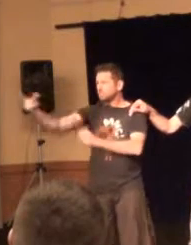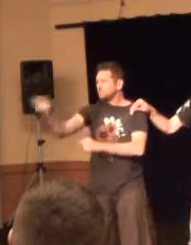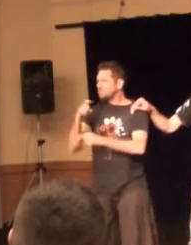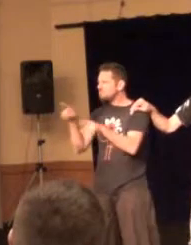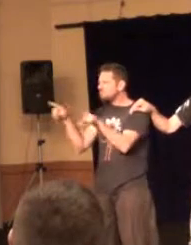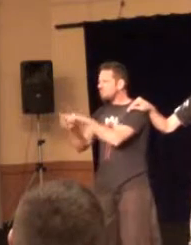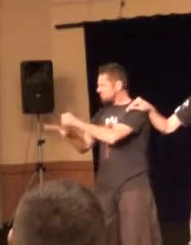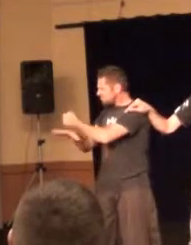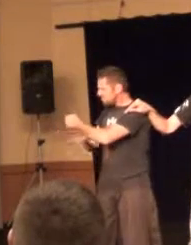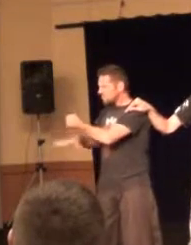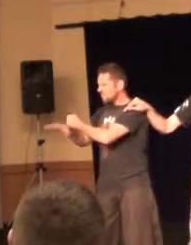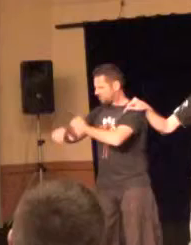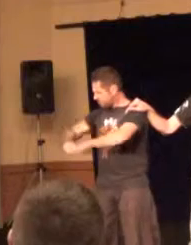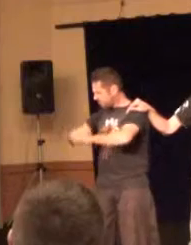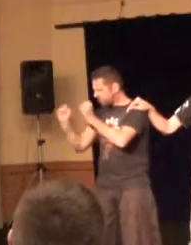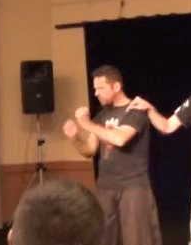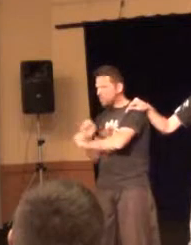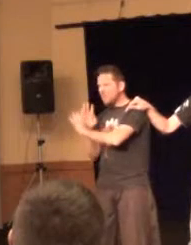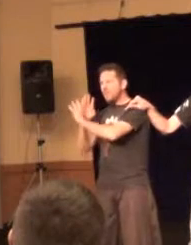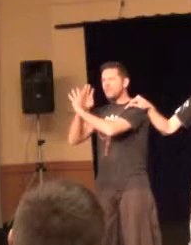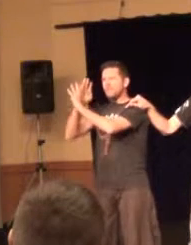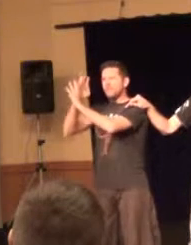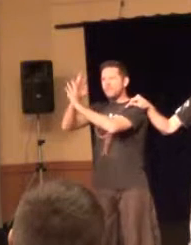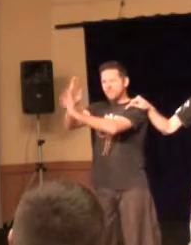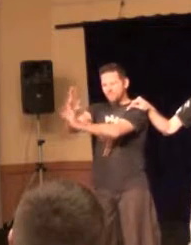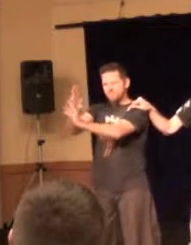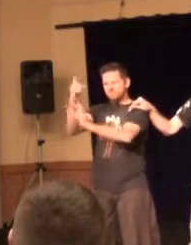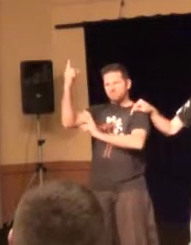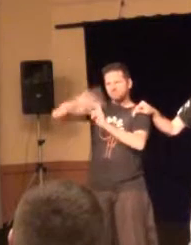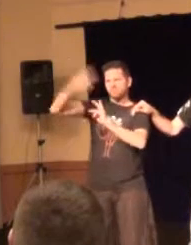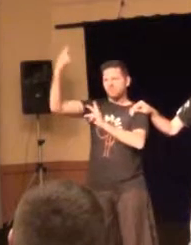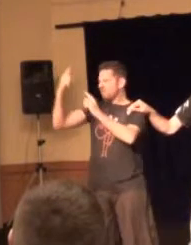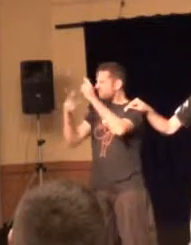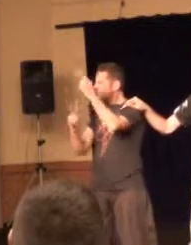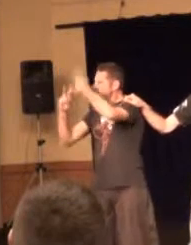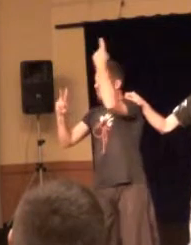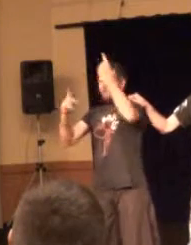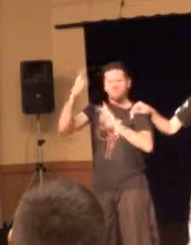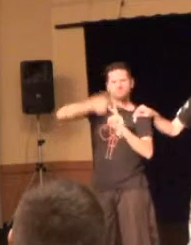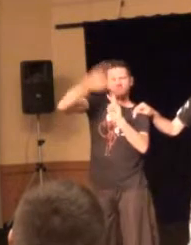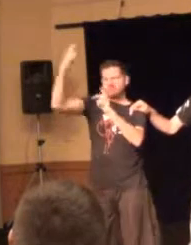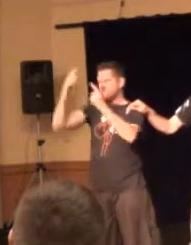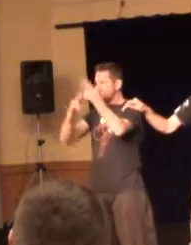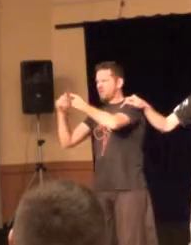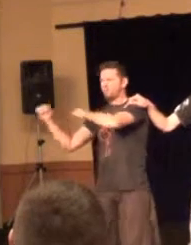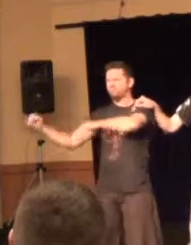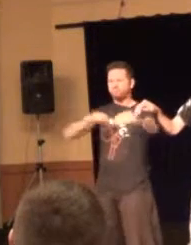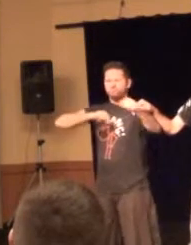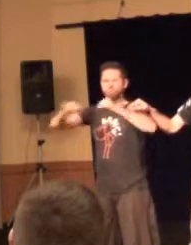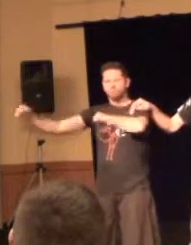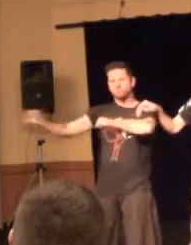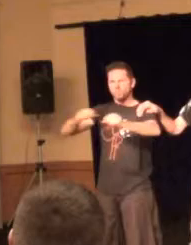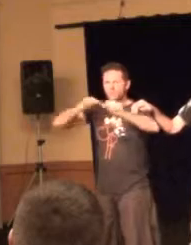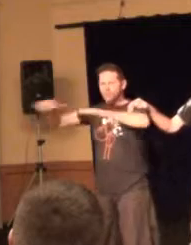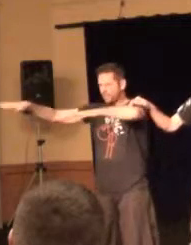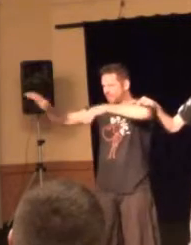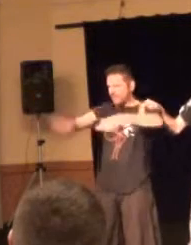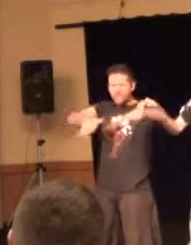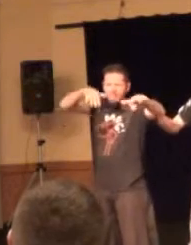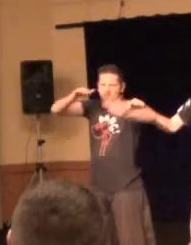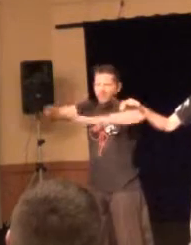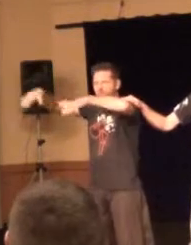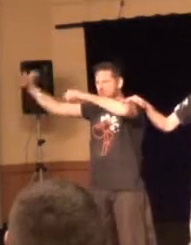creuset et des frontières mouvantes, portées par le courant, ce que l'on m'a dit, ce que l'on